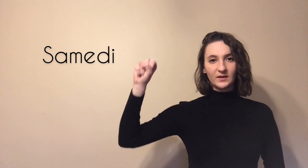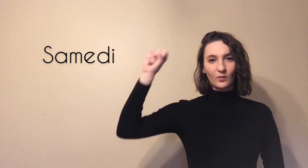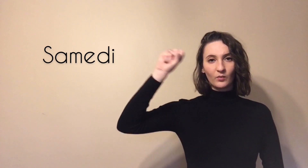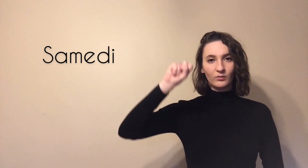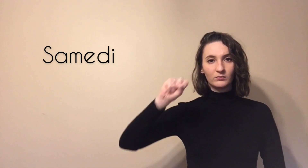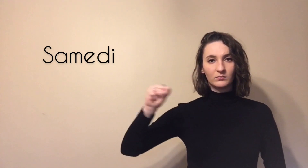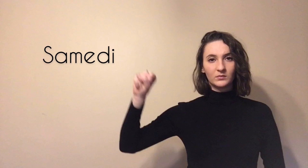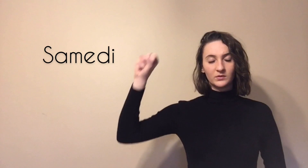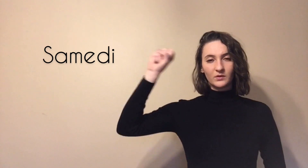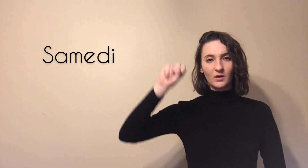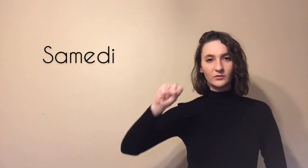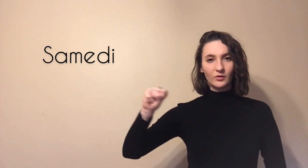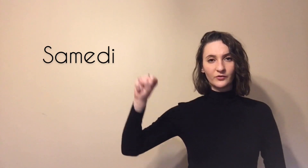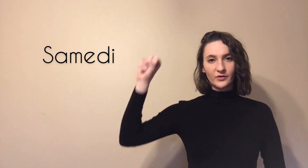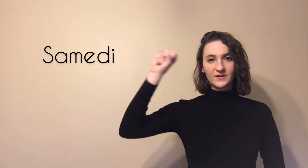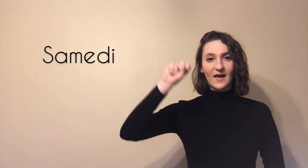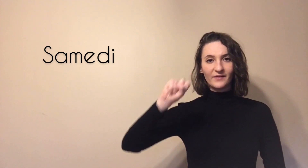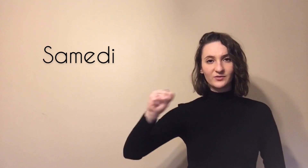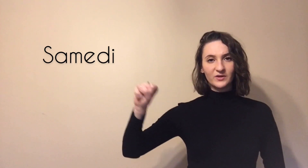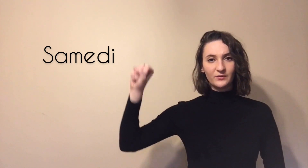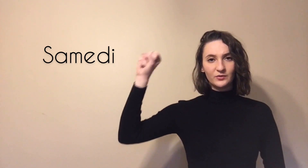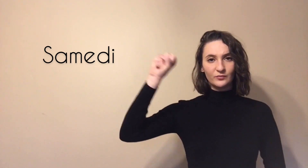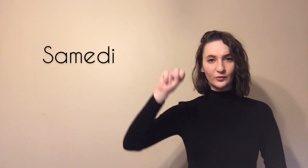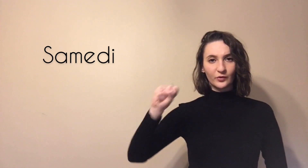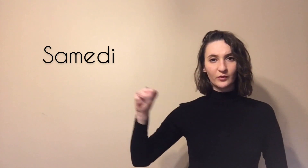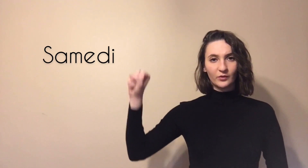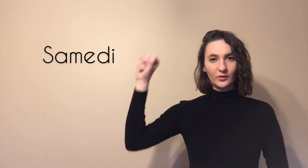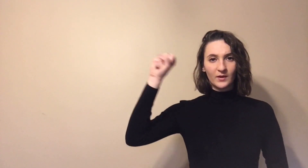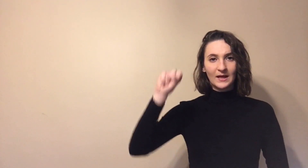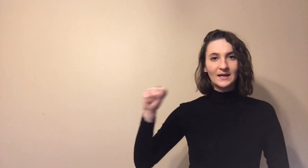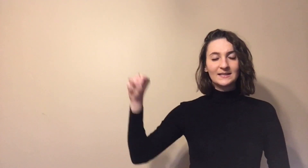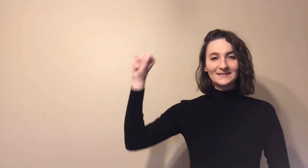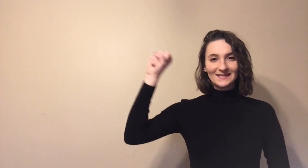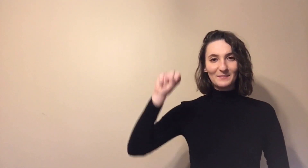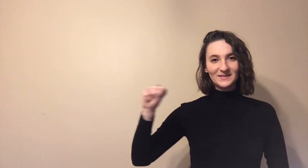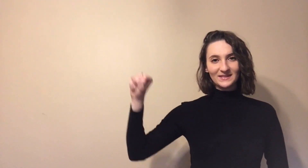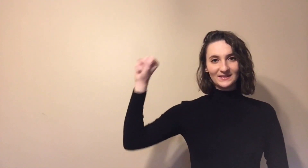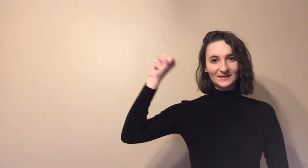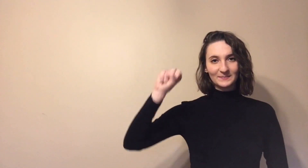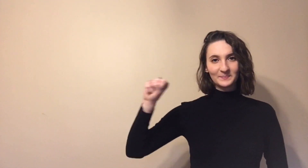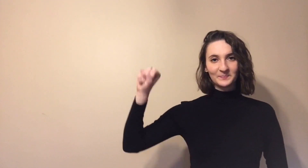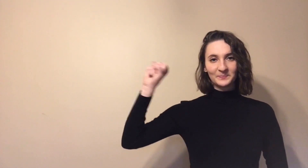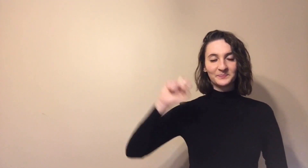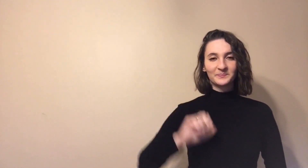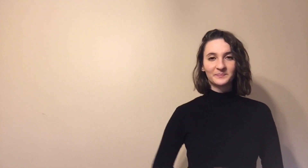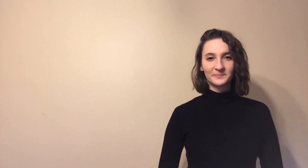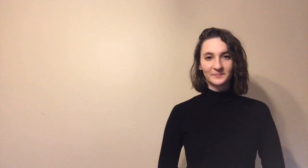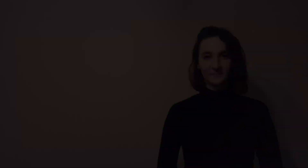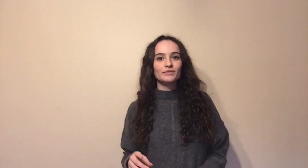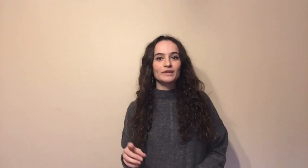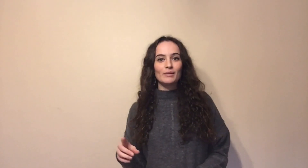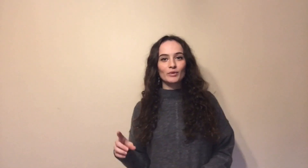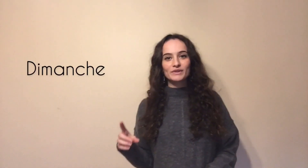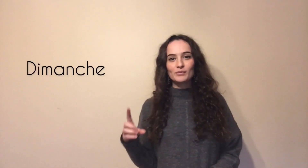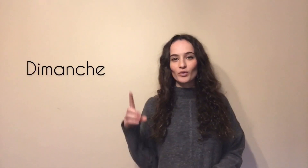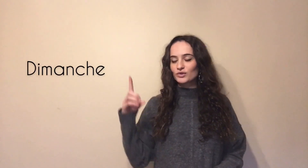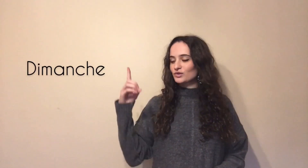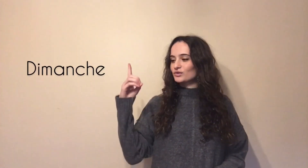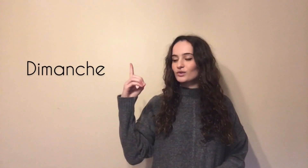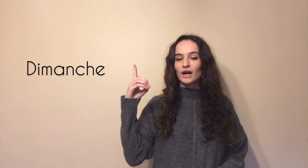ronds dans le sens inverse d'une aiguille d'une montre. Samedi. Et finalement, dimanche, un